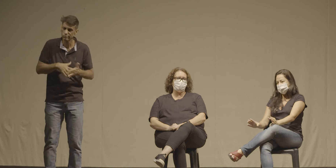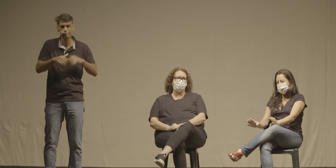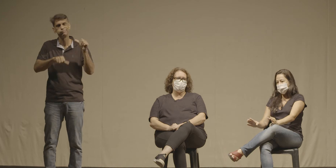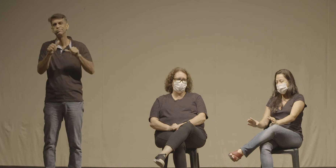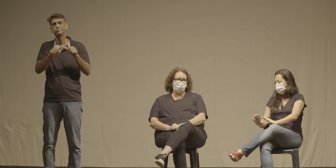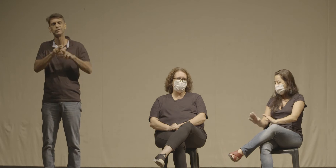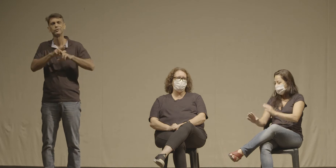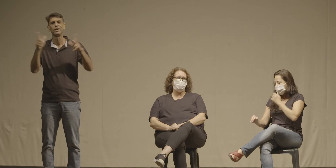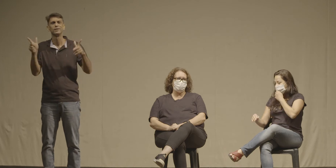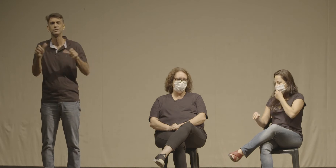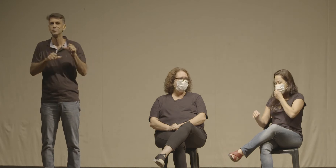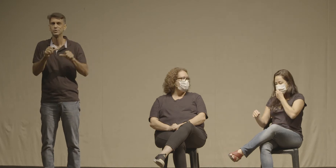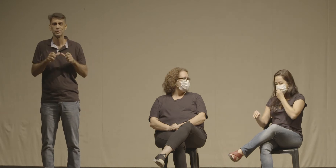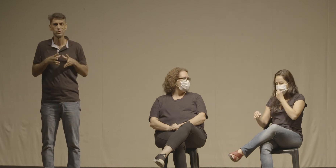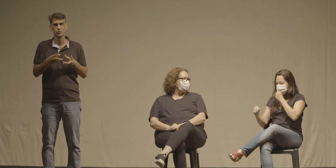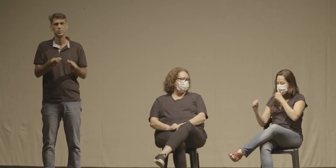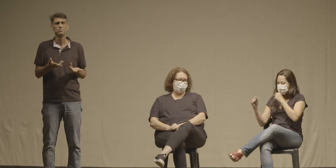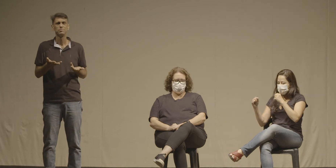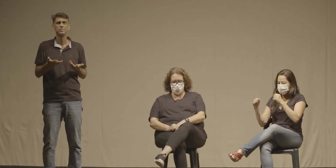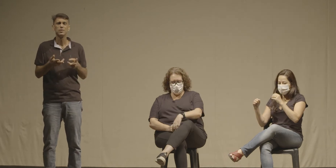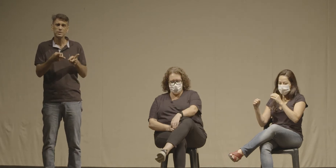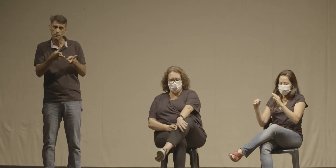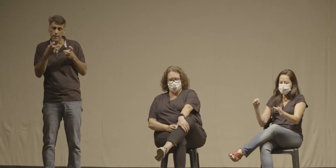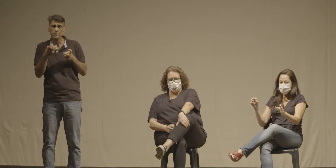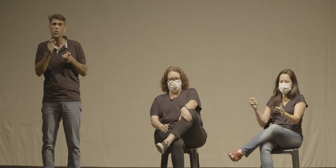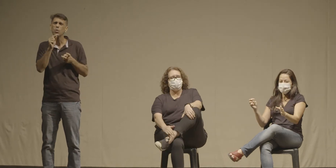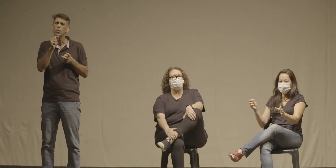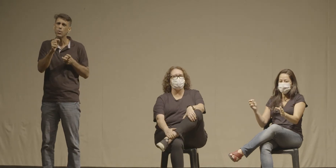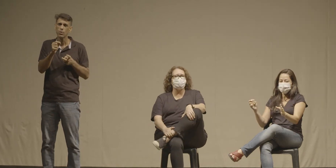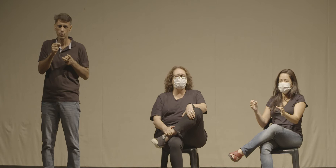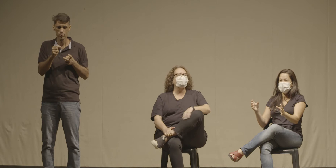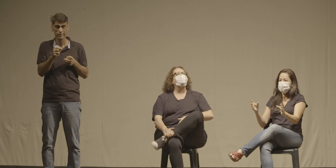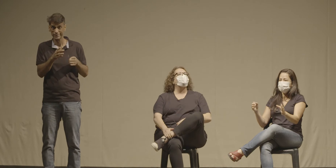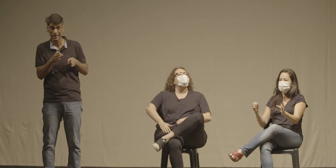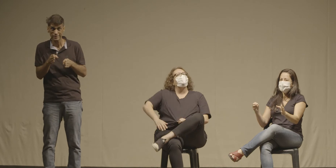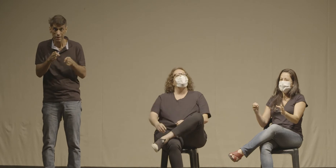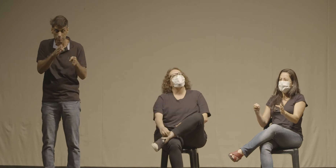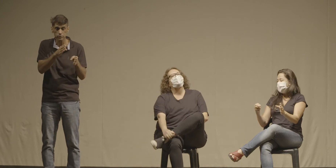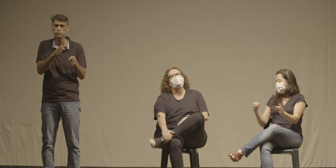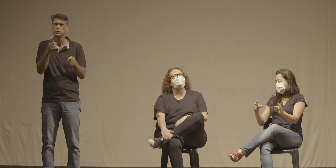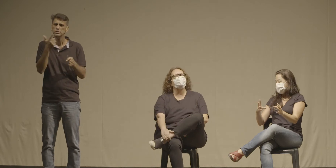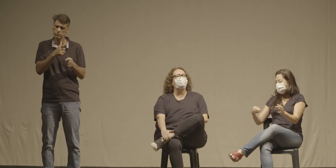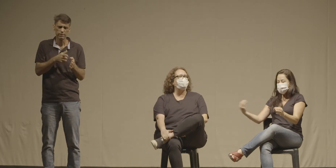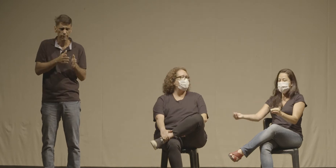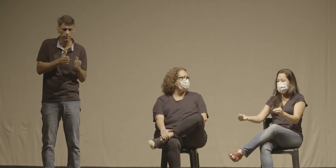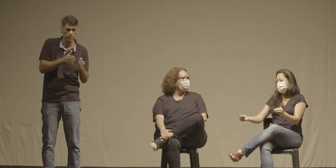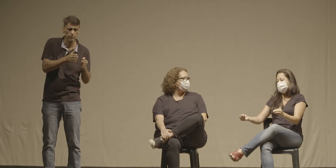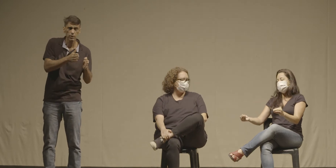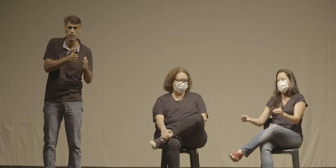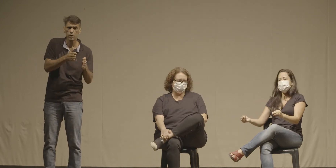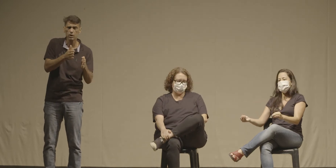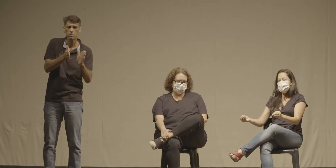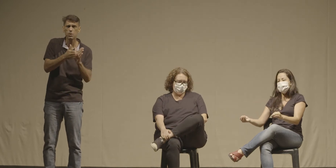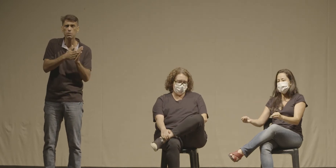muda, tudo. Você percebe que um caminho que você estava seguindo, alguém te propõe